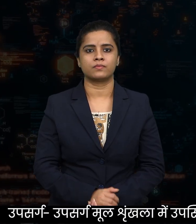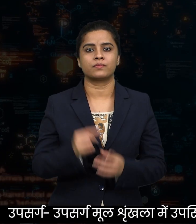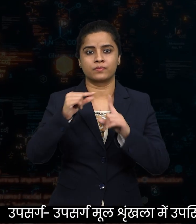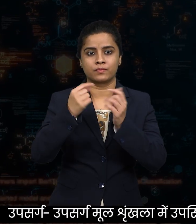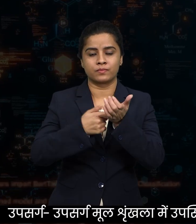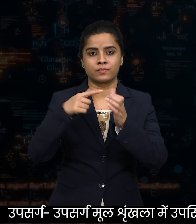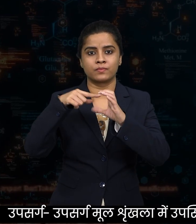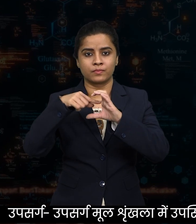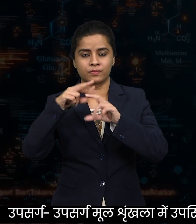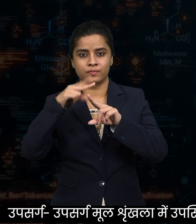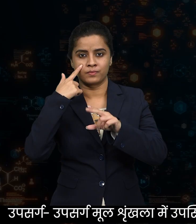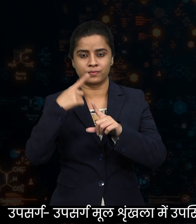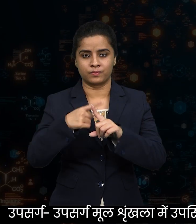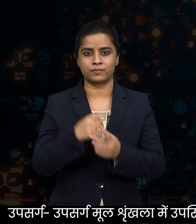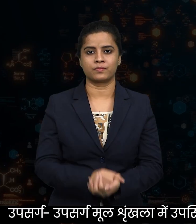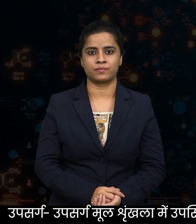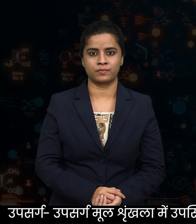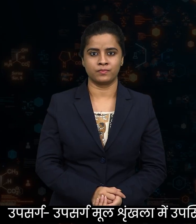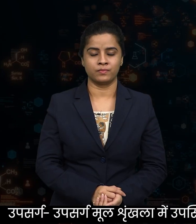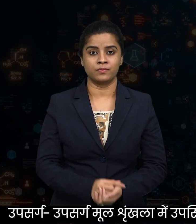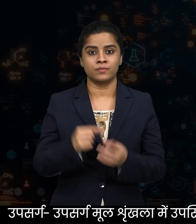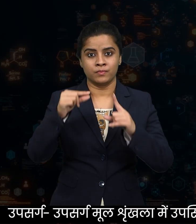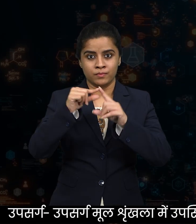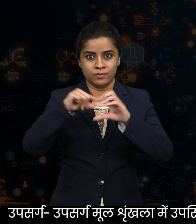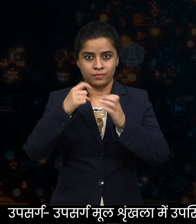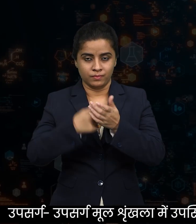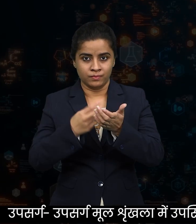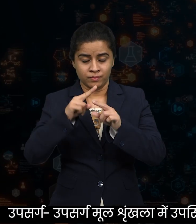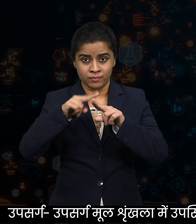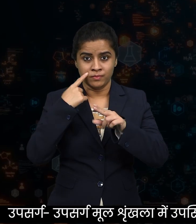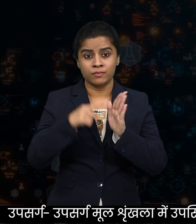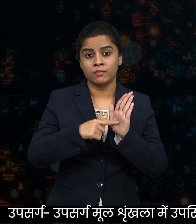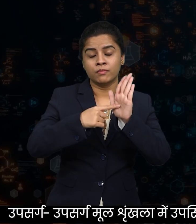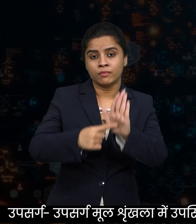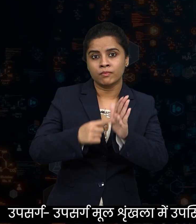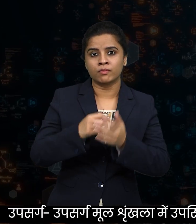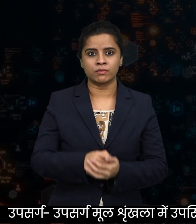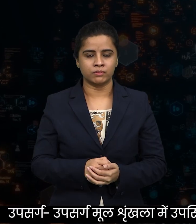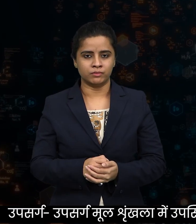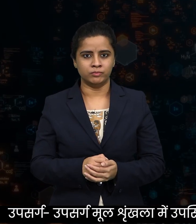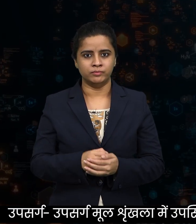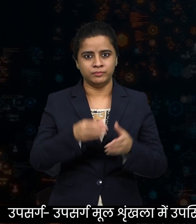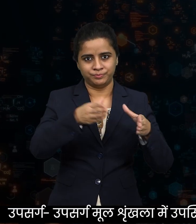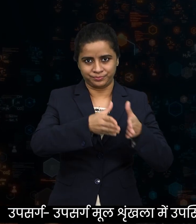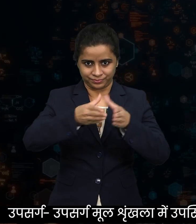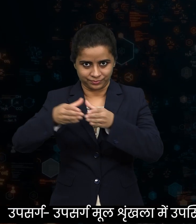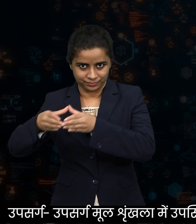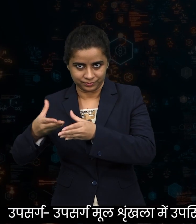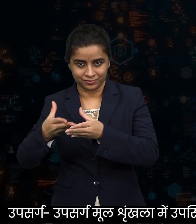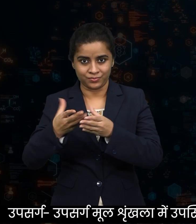पप उपसर्ग। उपसर्ग मूल श्रृंखला में उपस्थित प्रतिस्थापन अथवा शाखा को निरूपित